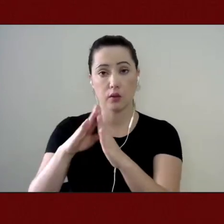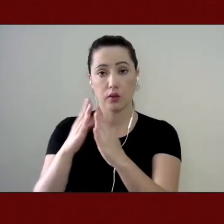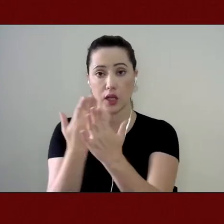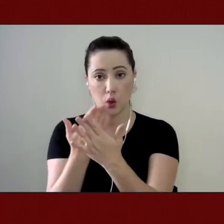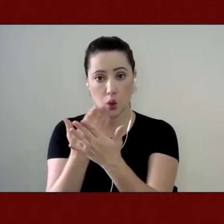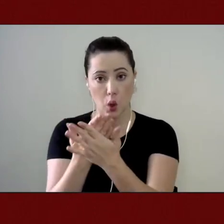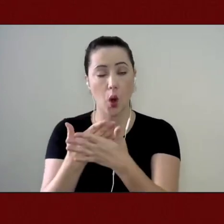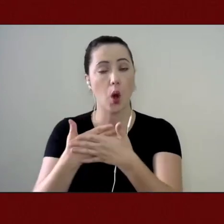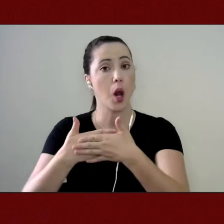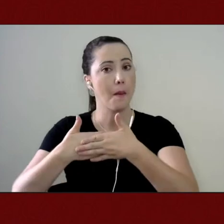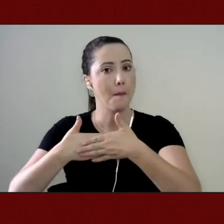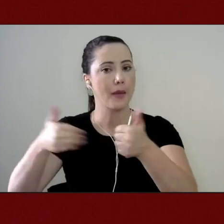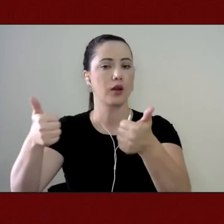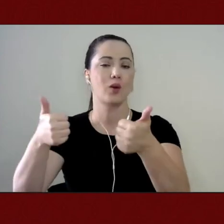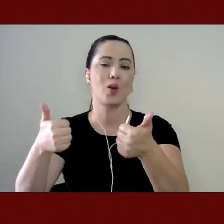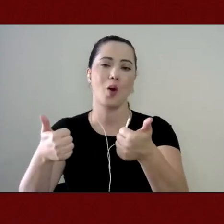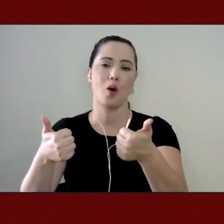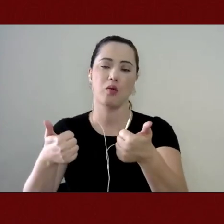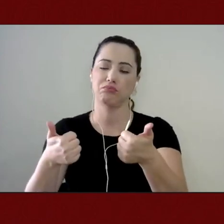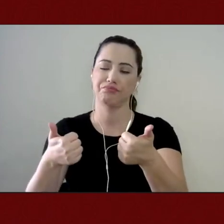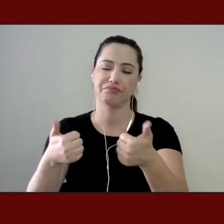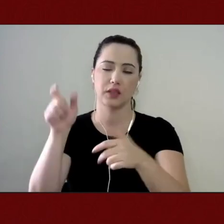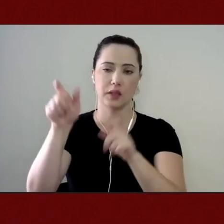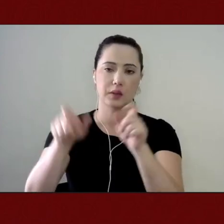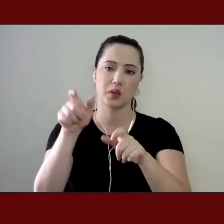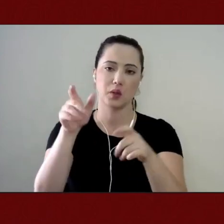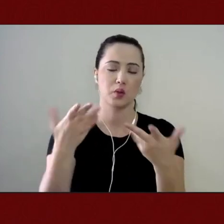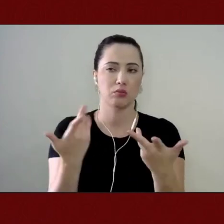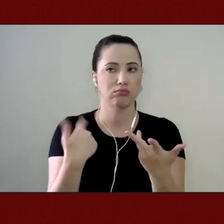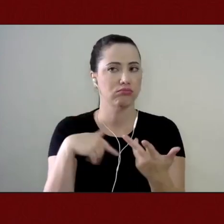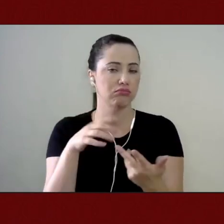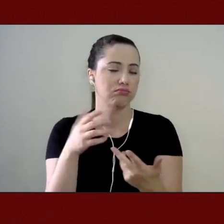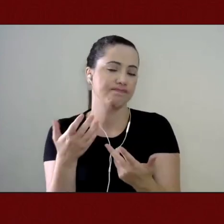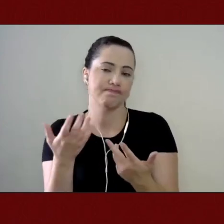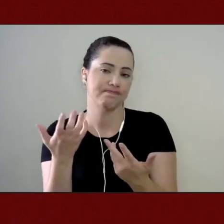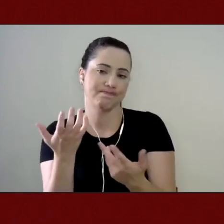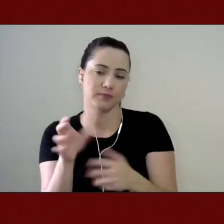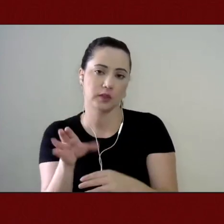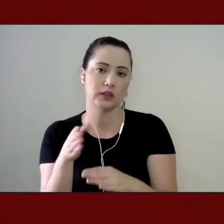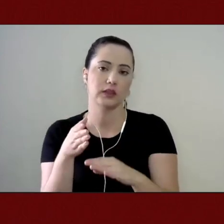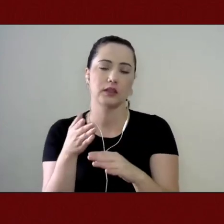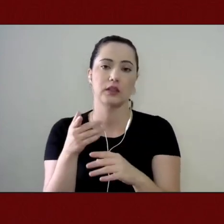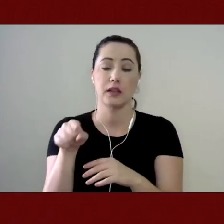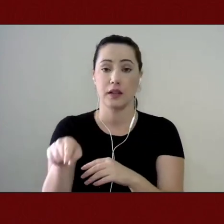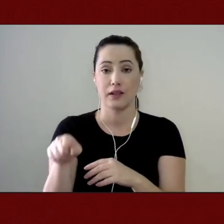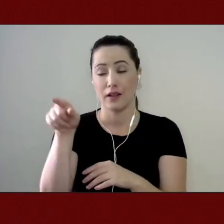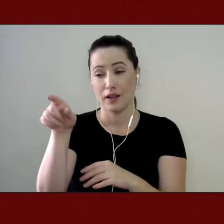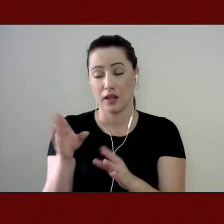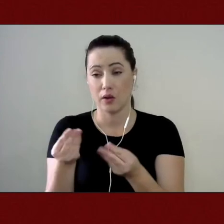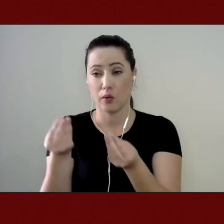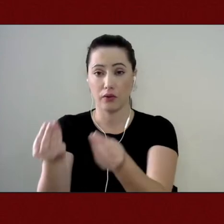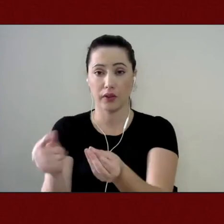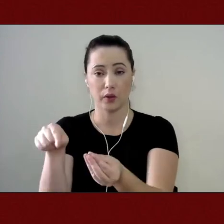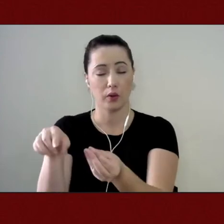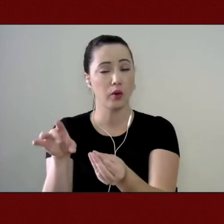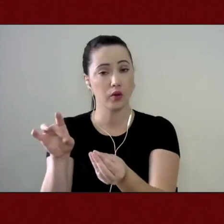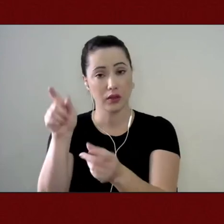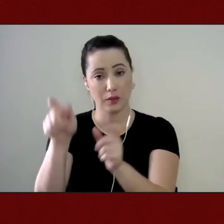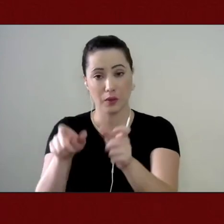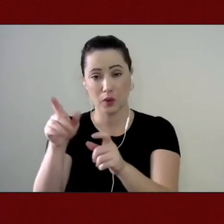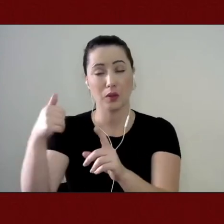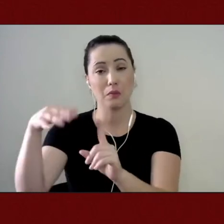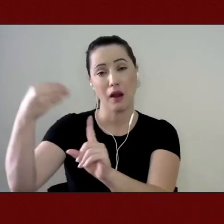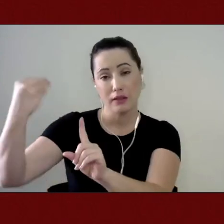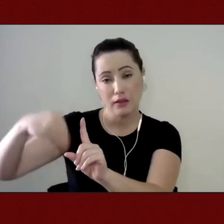de qualidade, deixaram para aqueles que tinham mais vulnerabilidade em exigir esse tipo de coisa. Então, nisso,